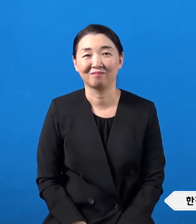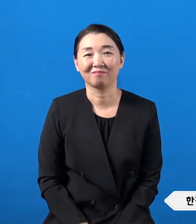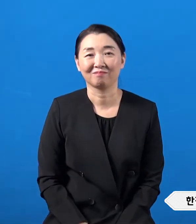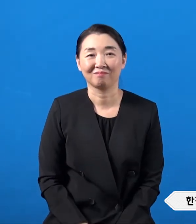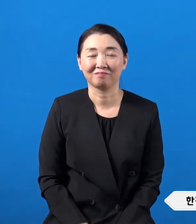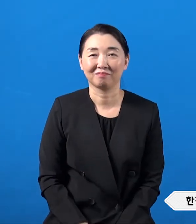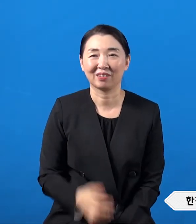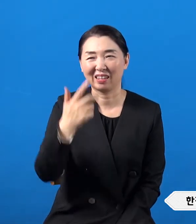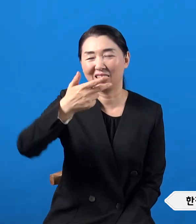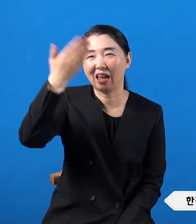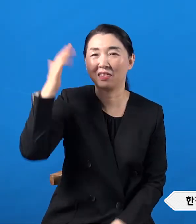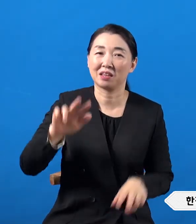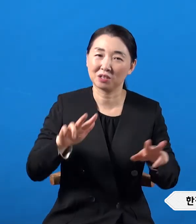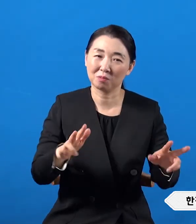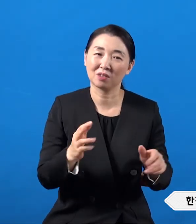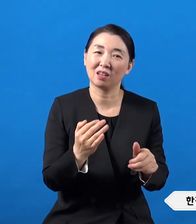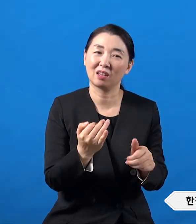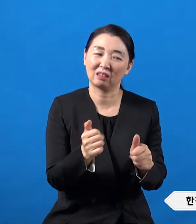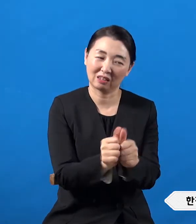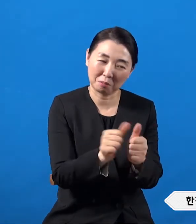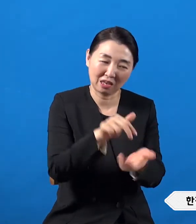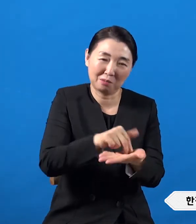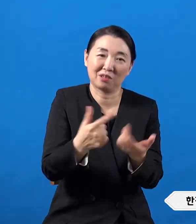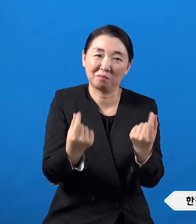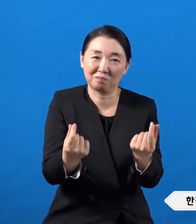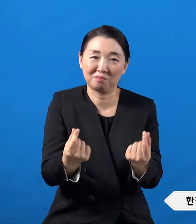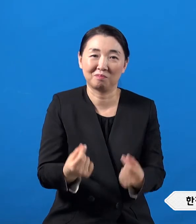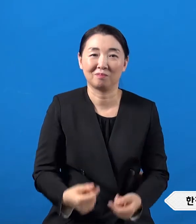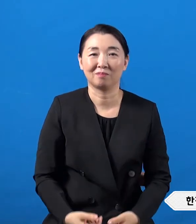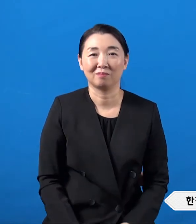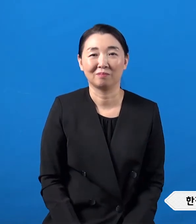않습니까? 뭐 예나 지금이나 남자들은 비슷한 것 같습니다.